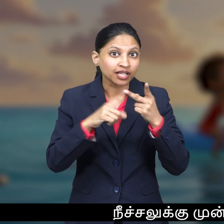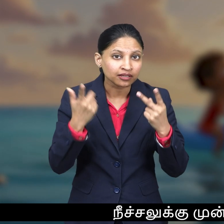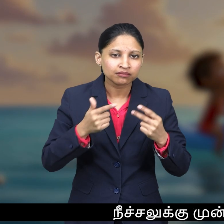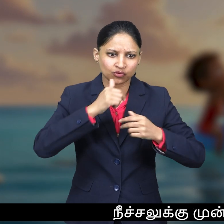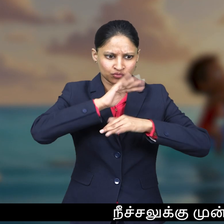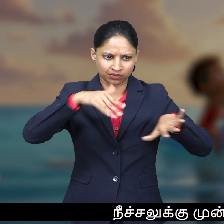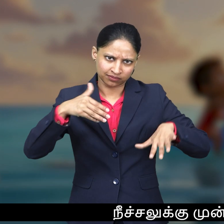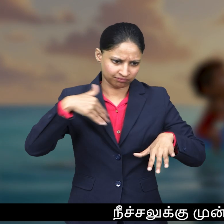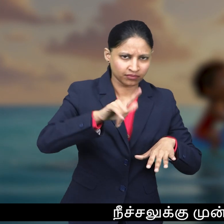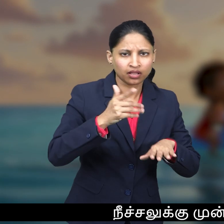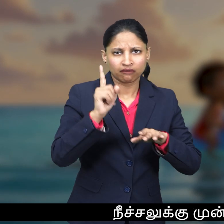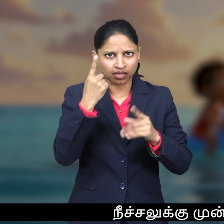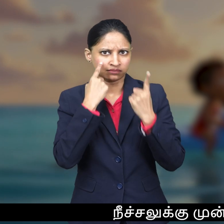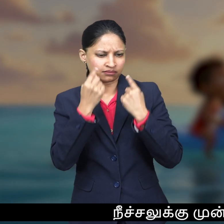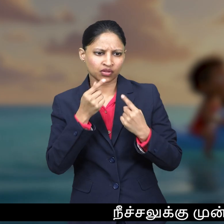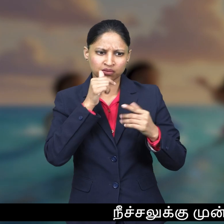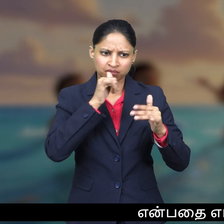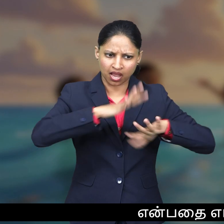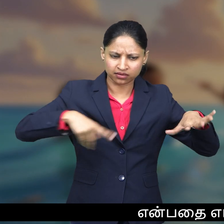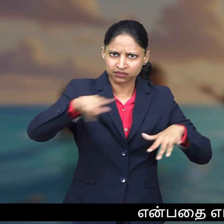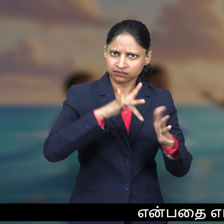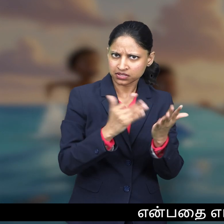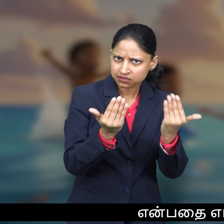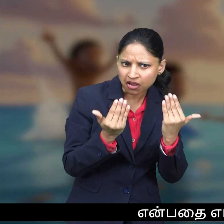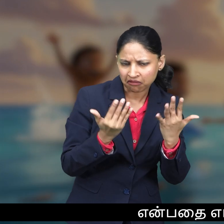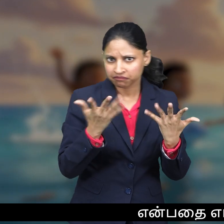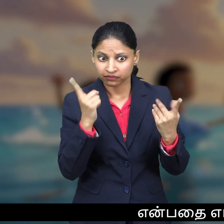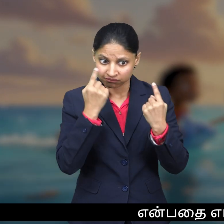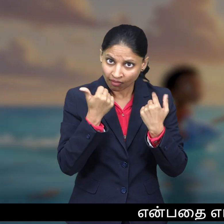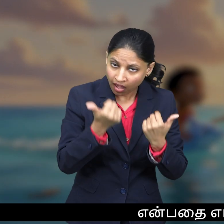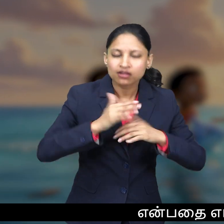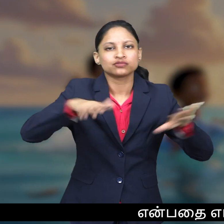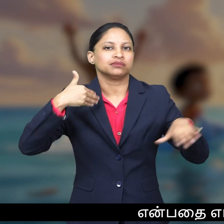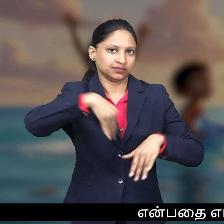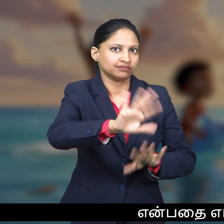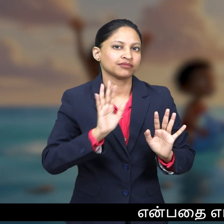நீச்சலுக்கு முன் தண்ணீர் பாதுகாப்பானதா என்பதை எப்போதும் சரிபார்க்கவும்.